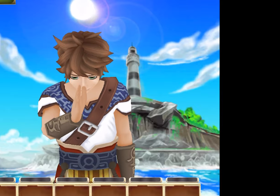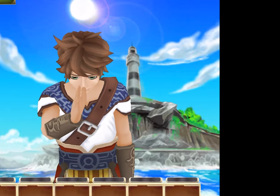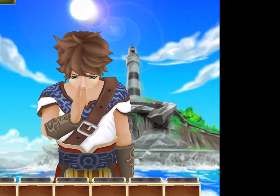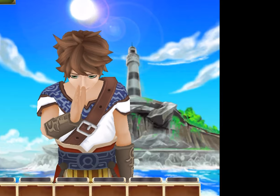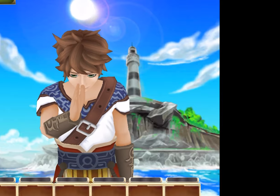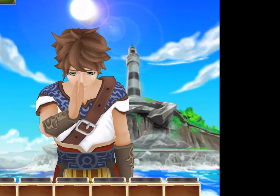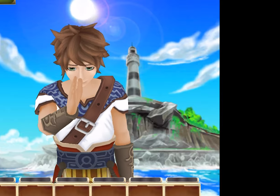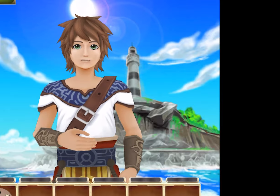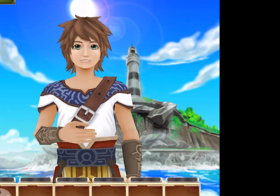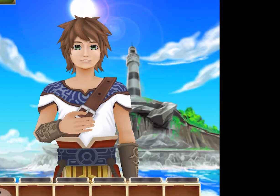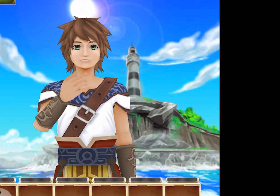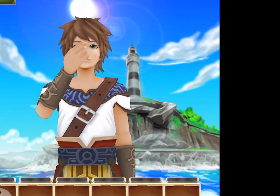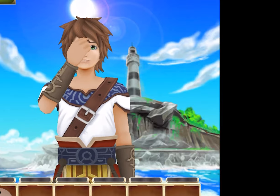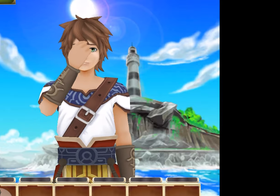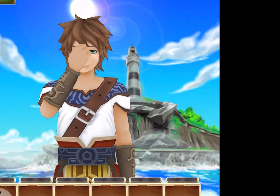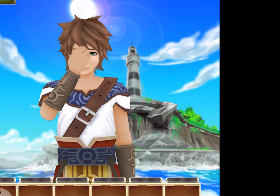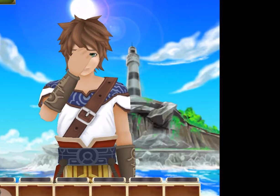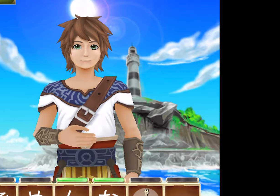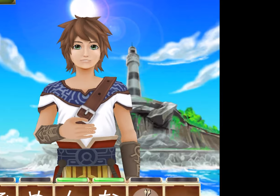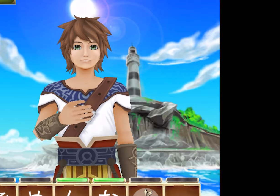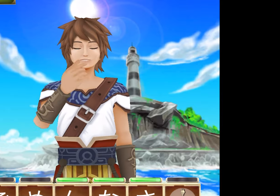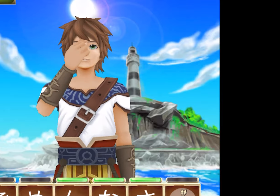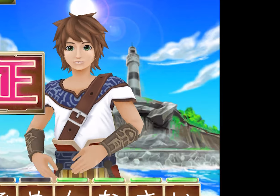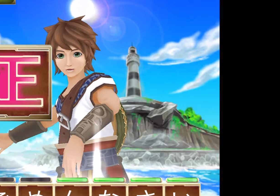よろしくお願いしますえ、違う、違うごめんなさい